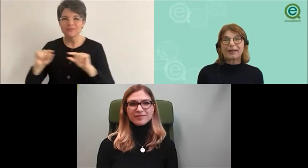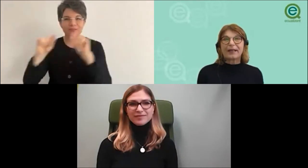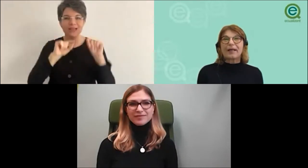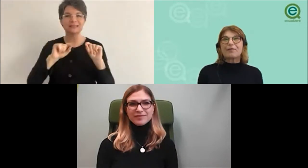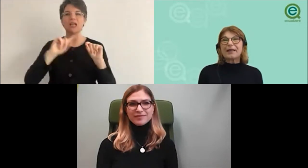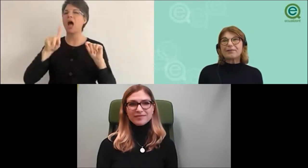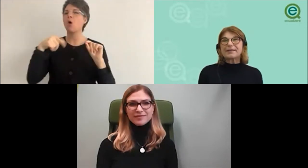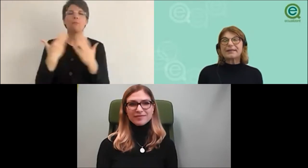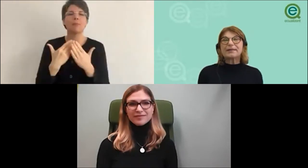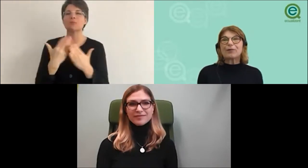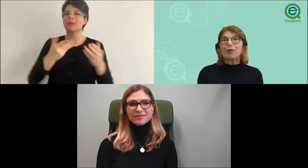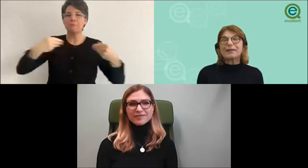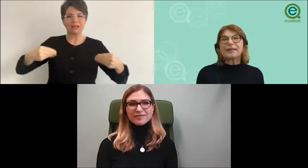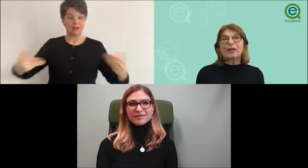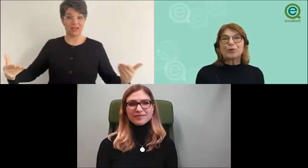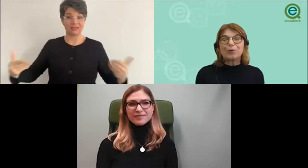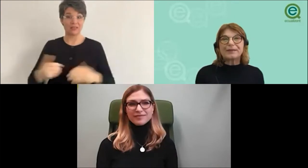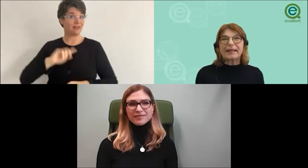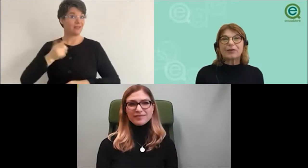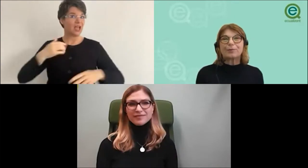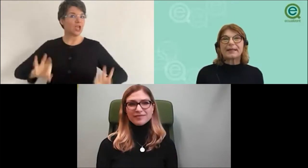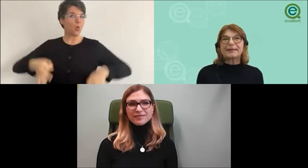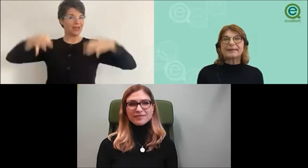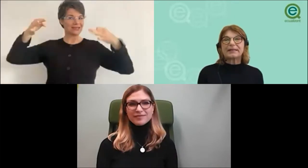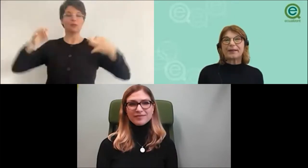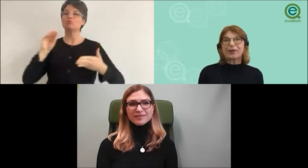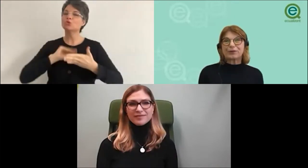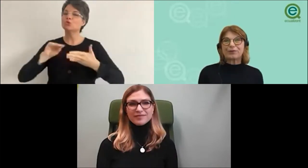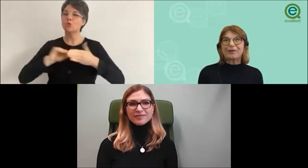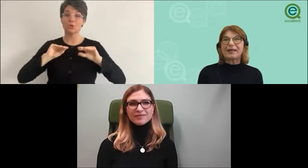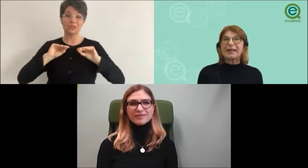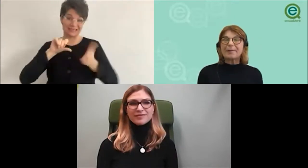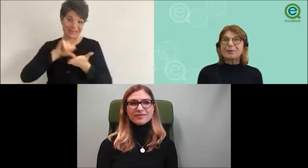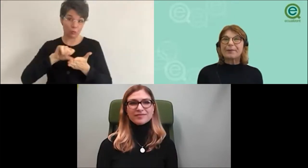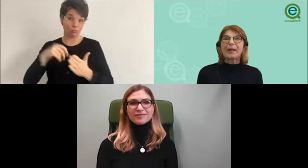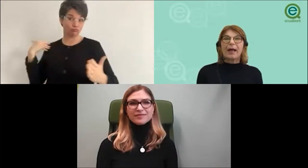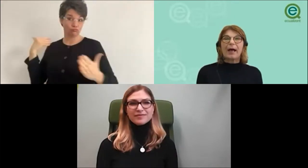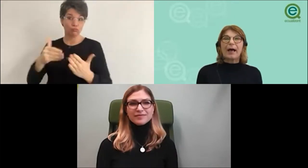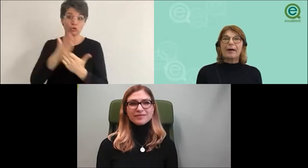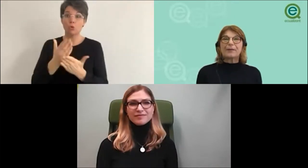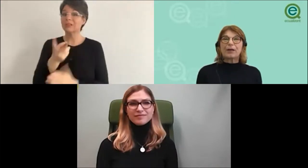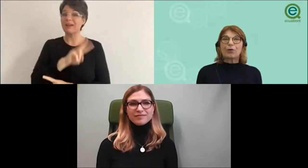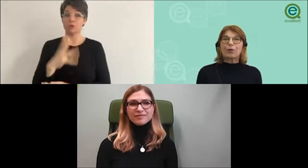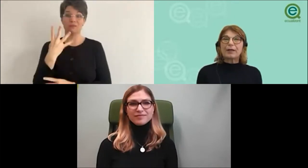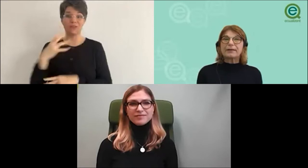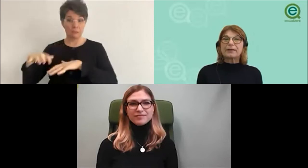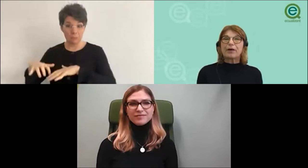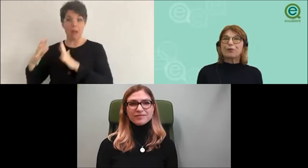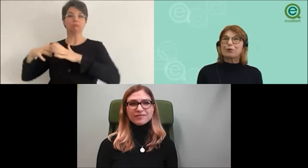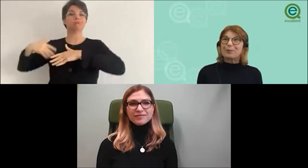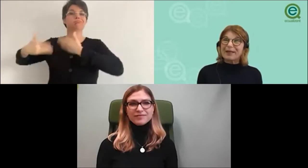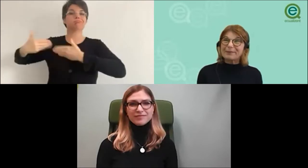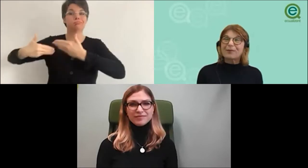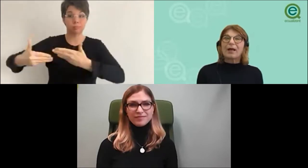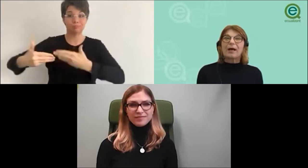wollen. Wir sind Equalizant, ein Schulungszentrum, das es seit 2004 gibt, gegründet